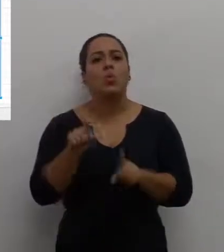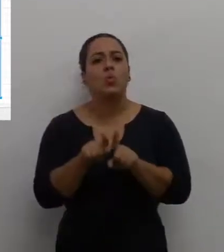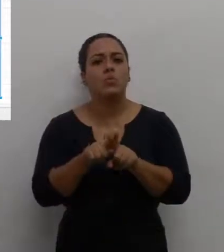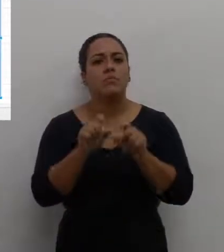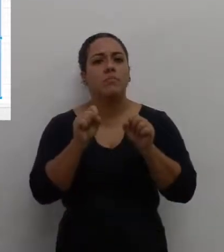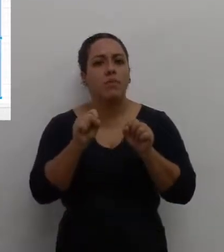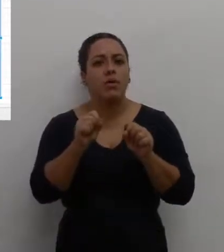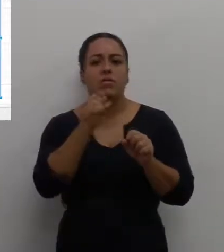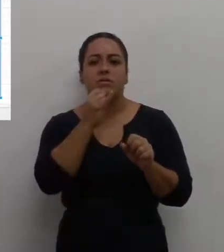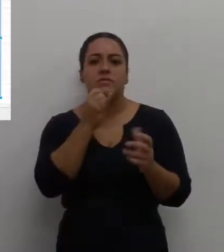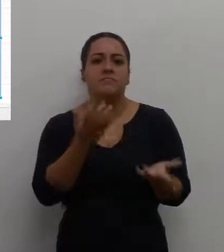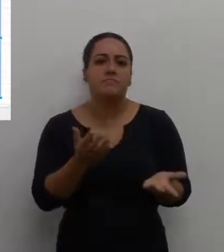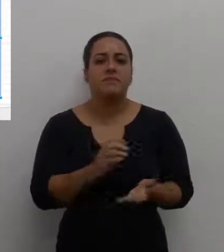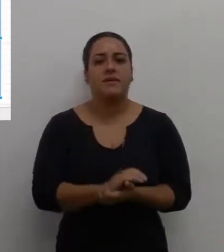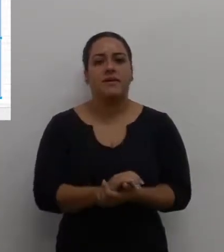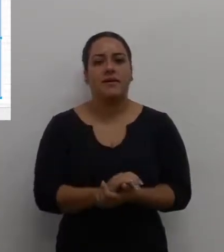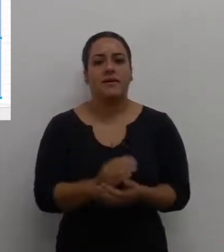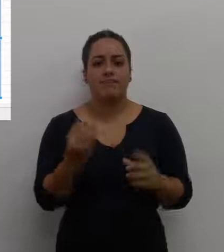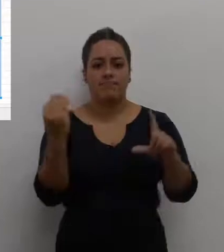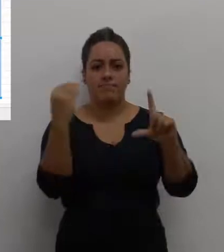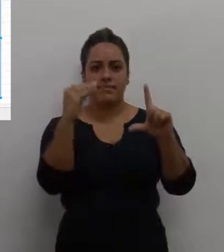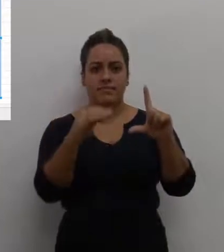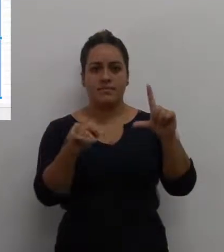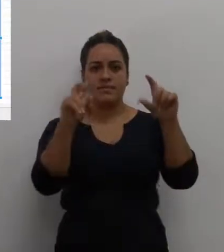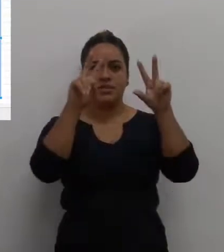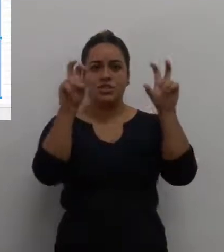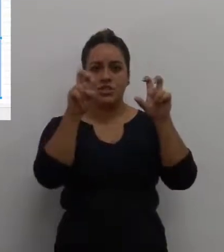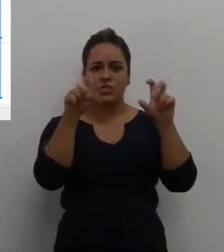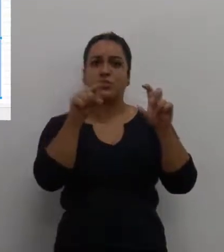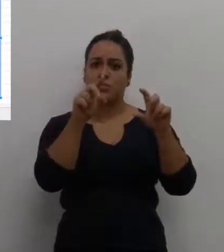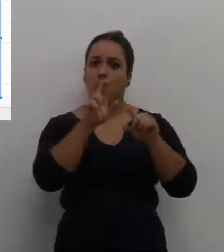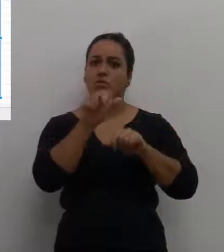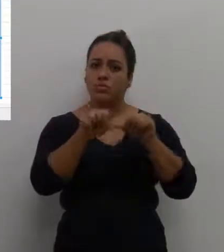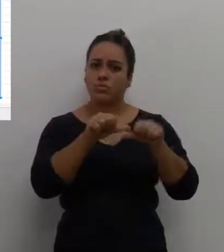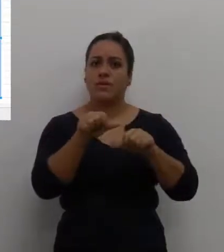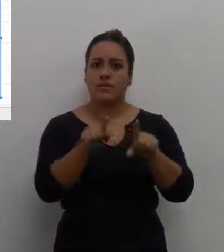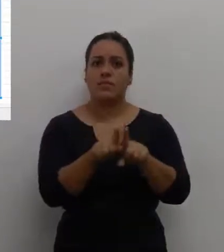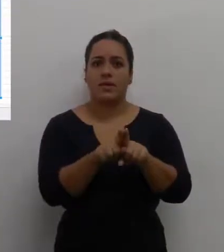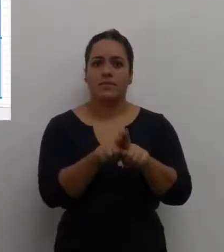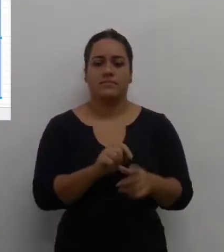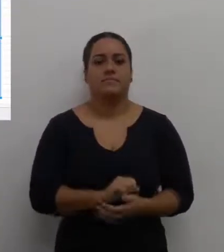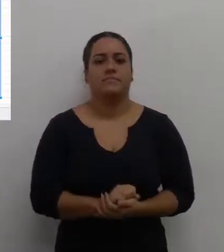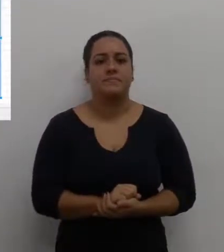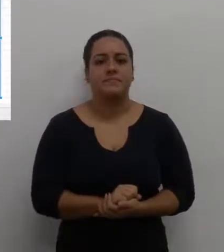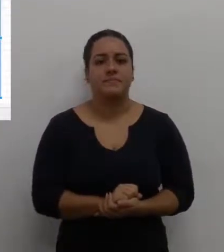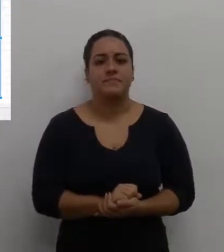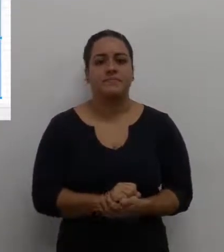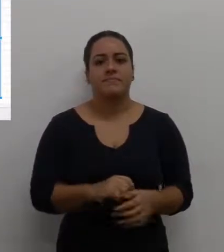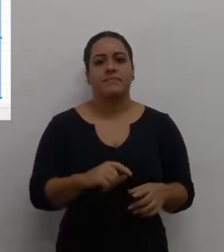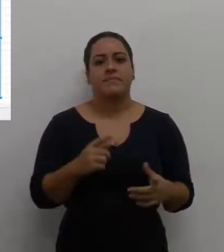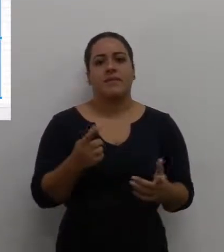outra questão, eu posso editar o título aqui também, ó. Clico aqui, tá? Posso colocar aqui